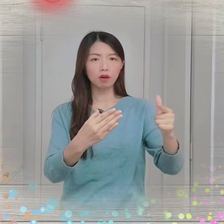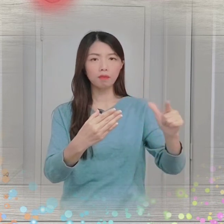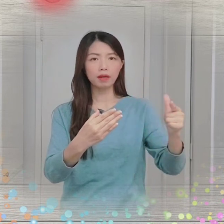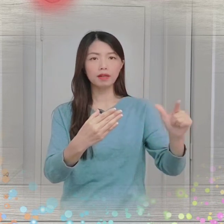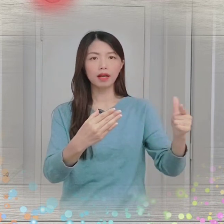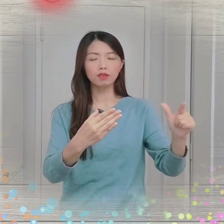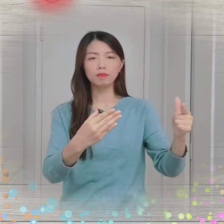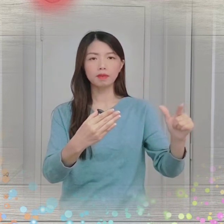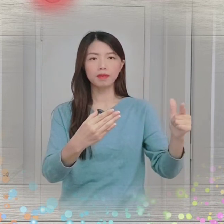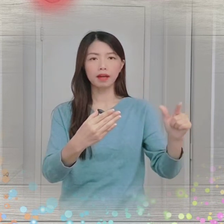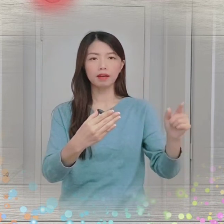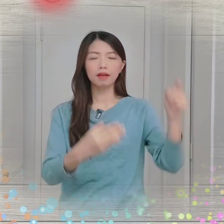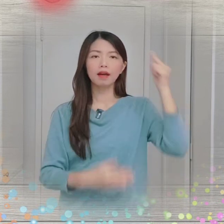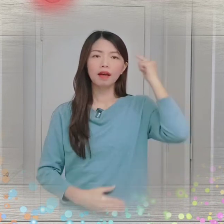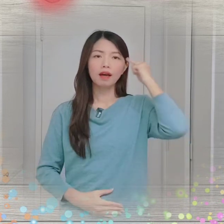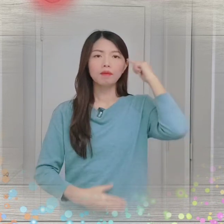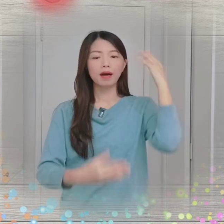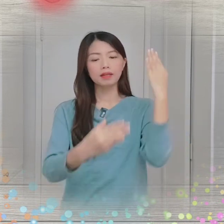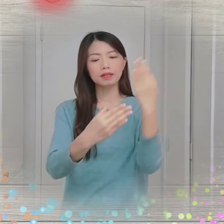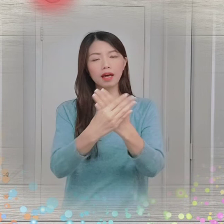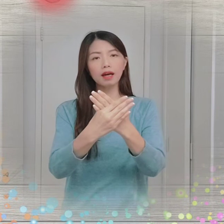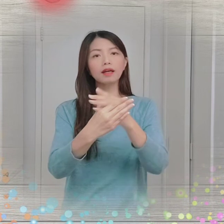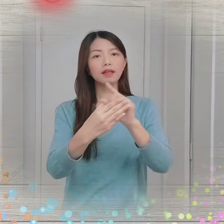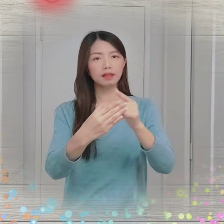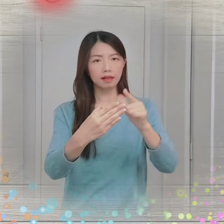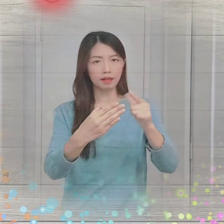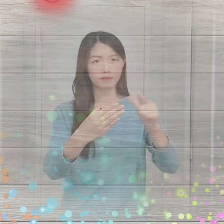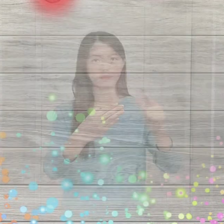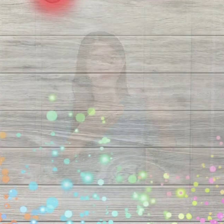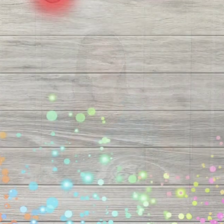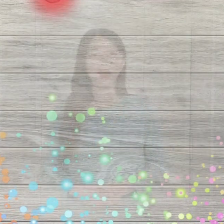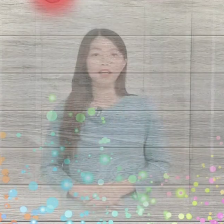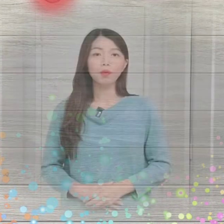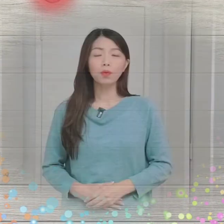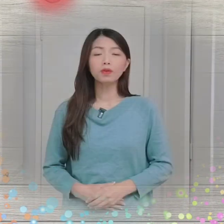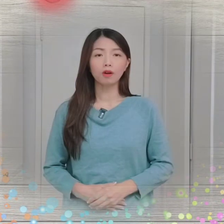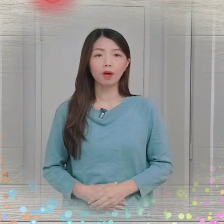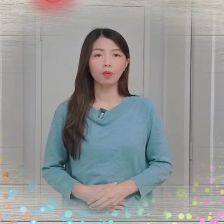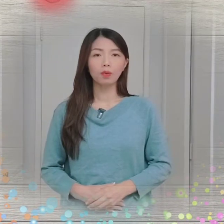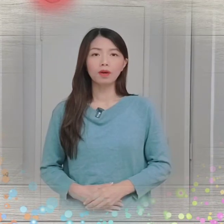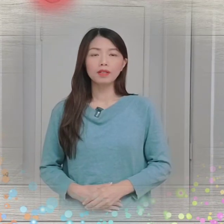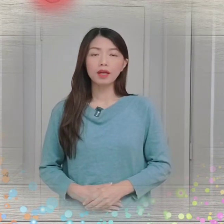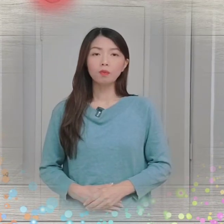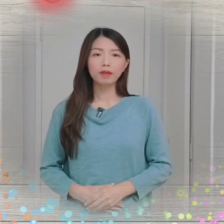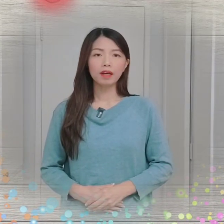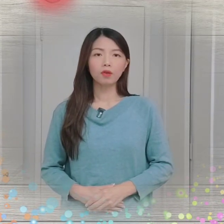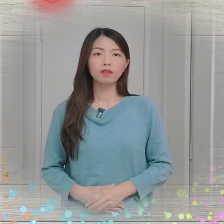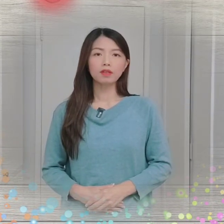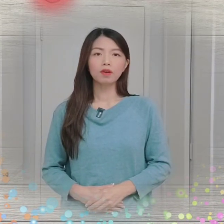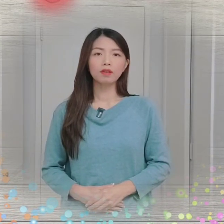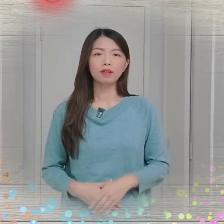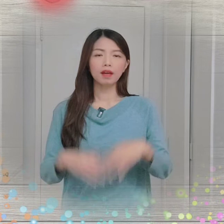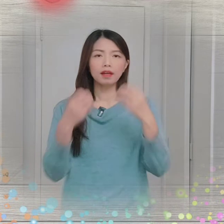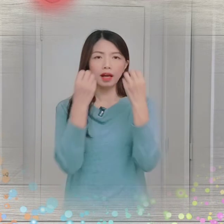흔들어서 밖을 나가주시면 됩니다. 박사들 새아기 보고 절하고 새롭다